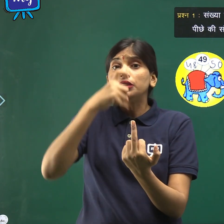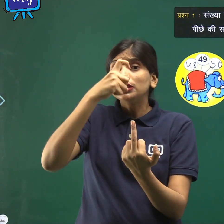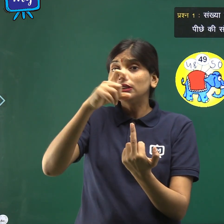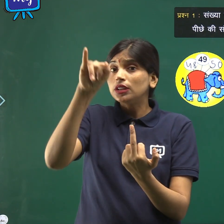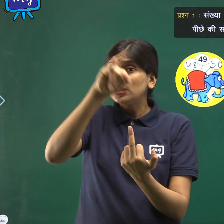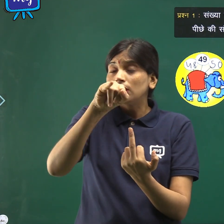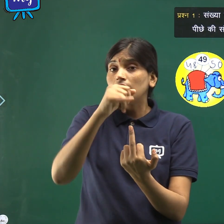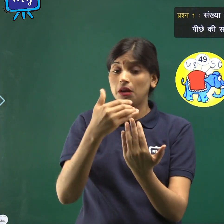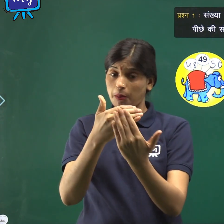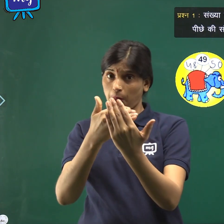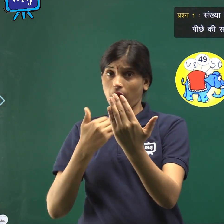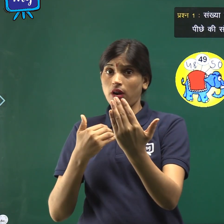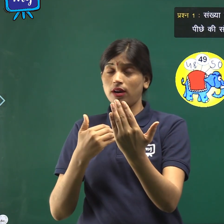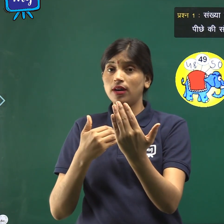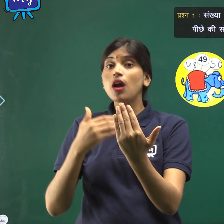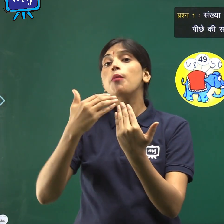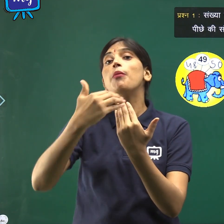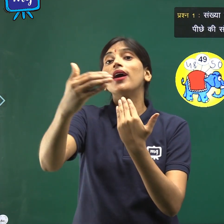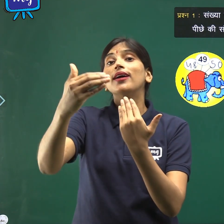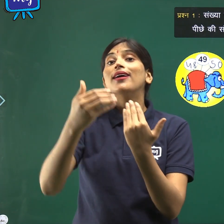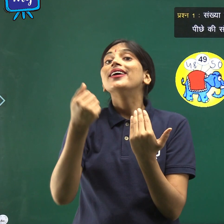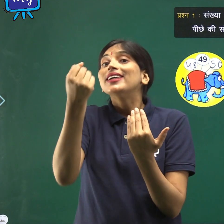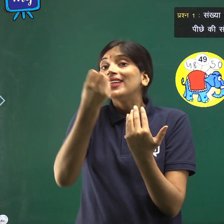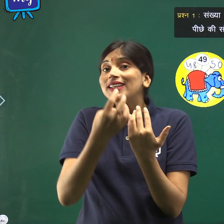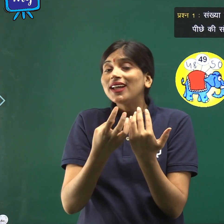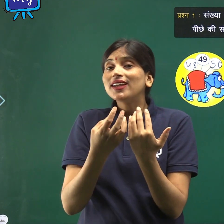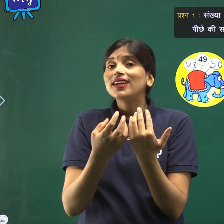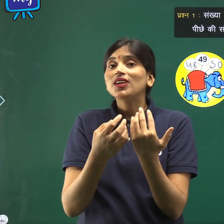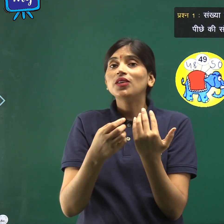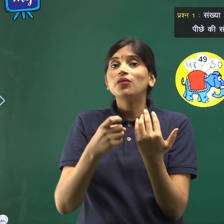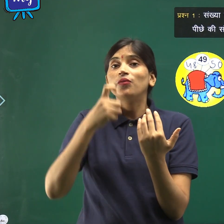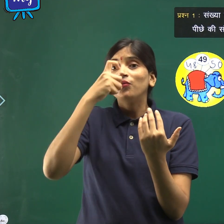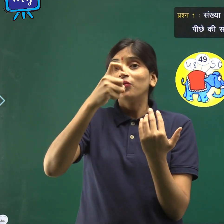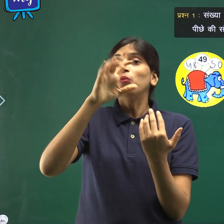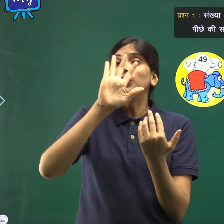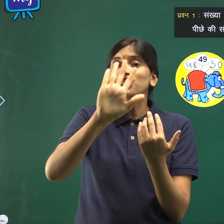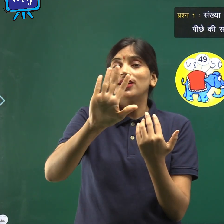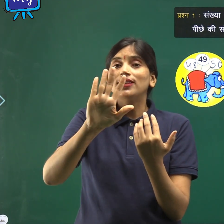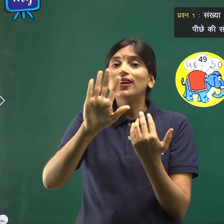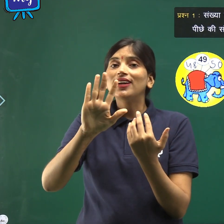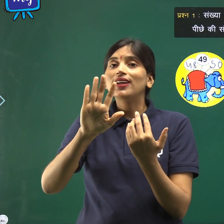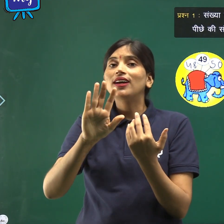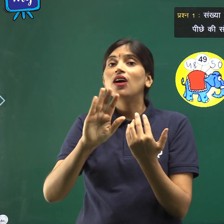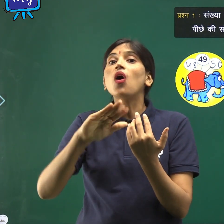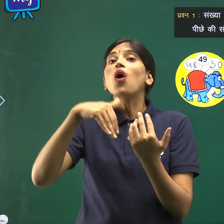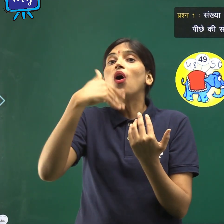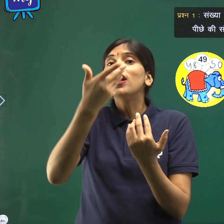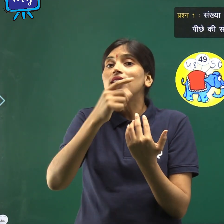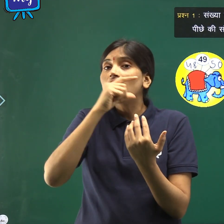76, 76 से पहले और बाद में कितने आएंगे? 75